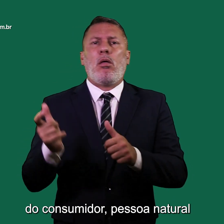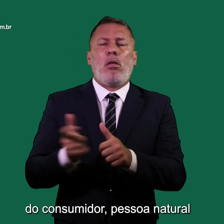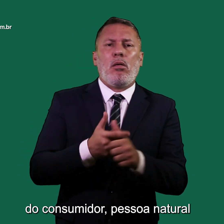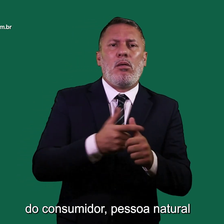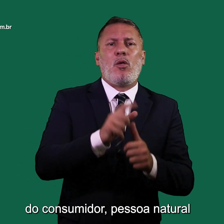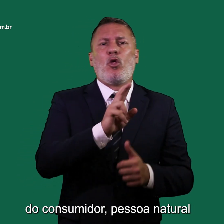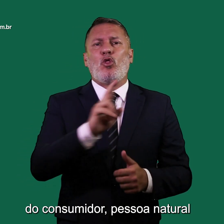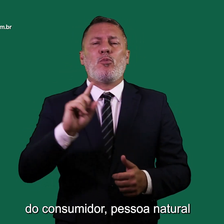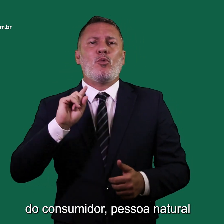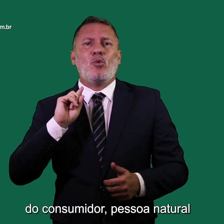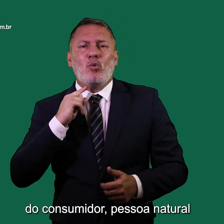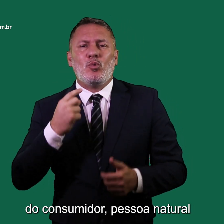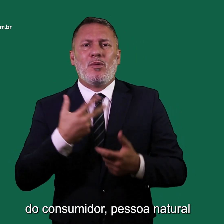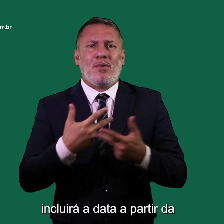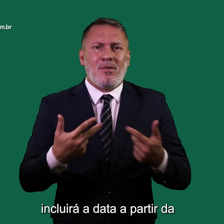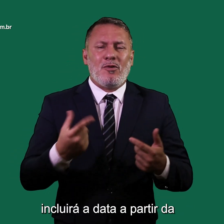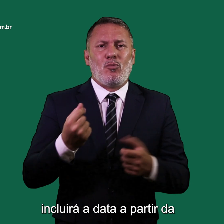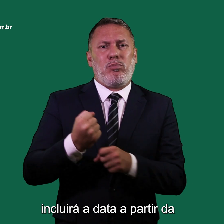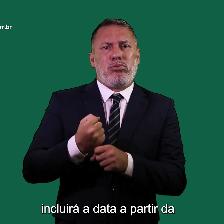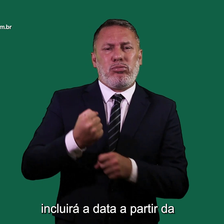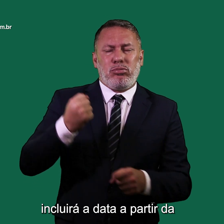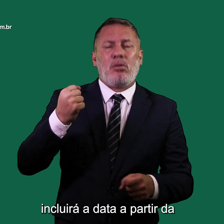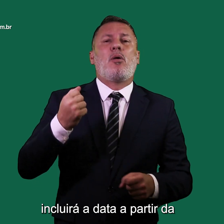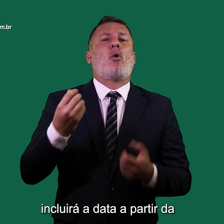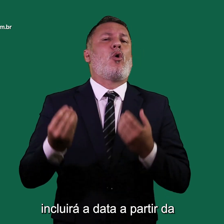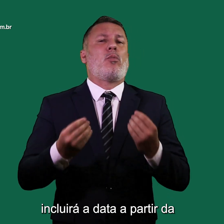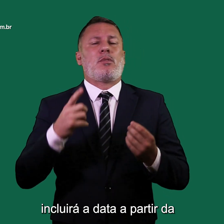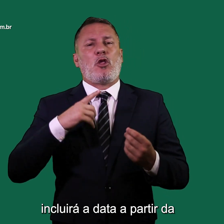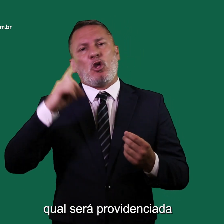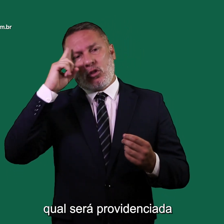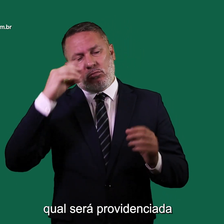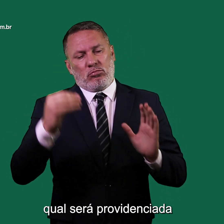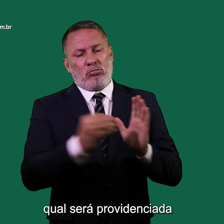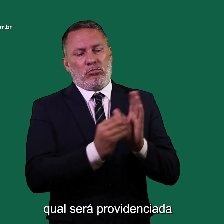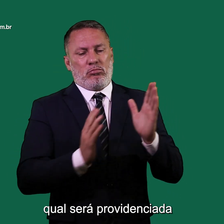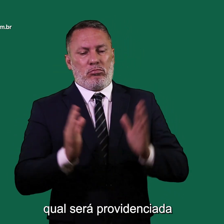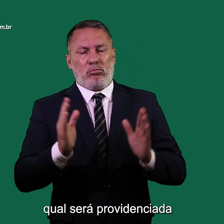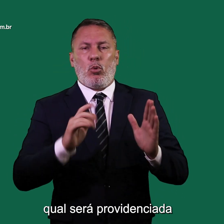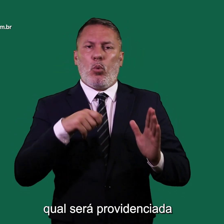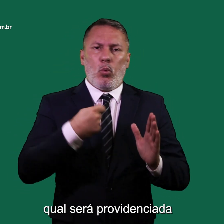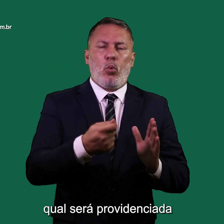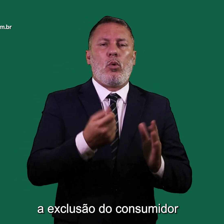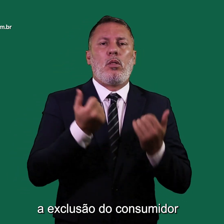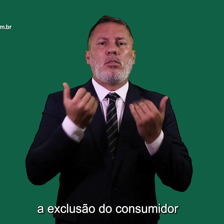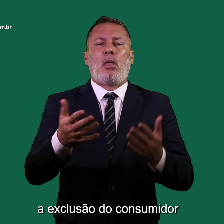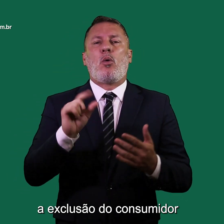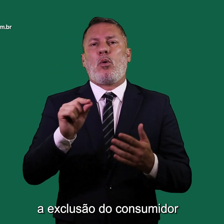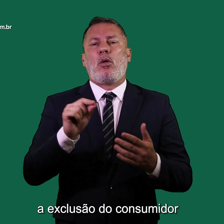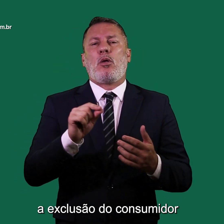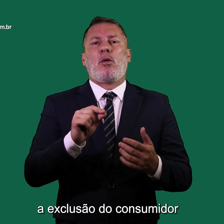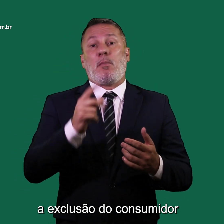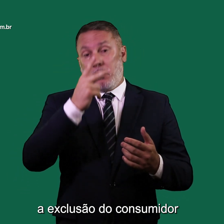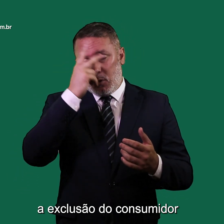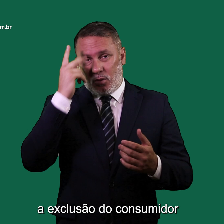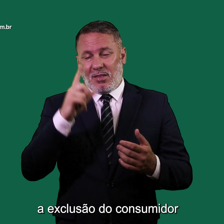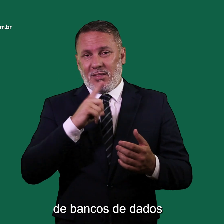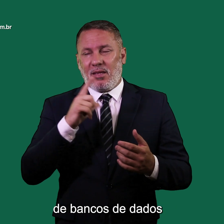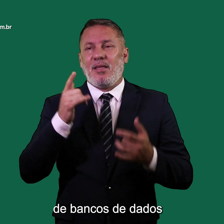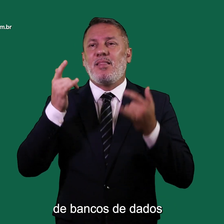consumidor pessoa natural, incluirá a data a partir da qual será providenciada a exclusão do consumidor de bancos